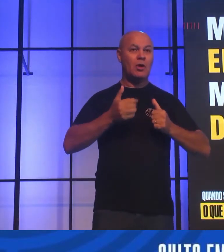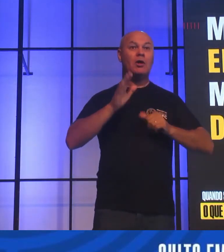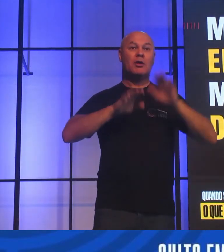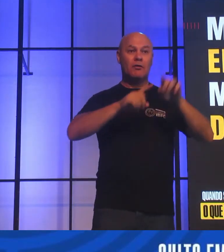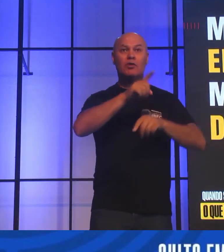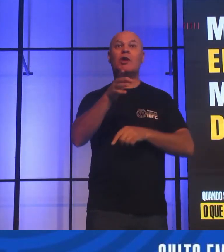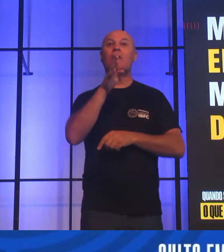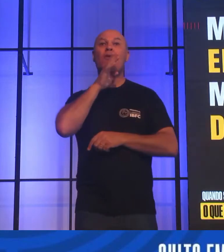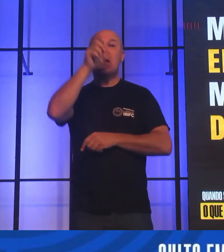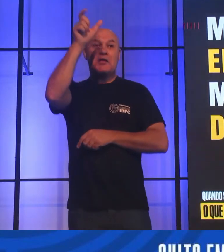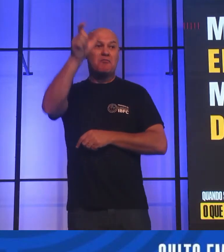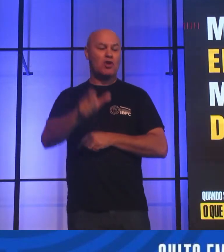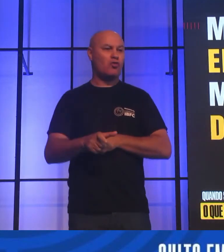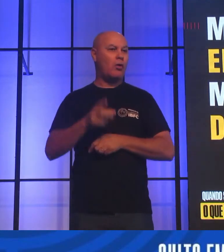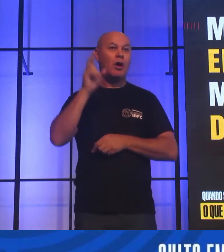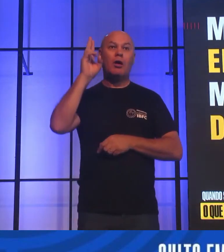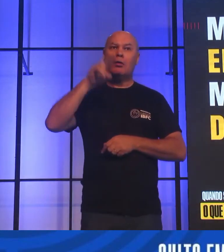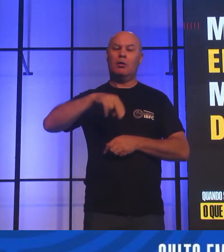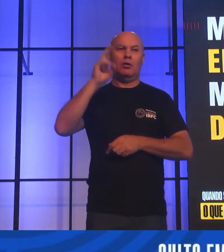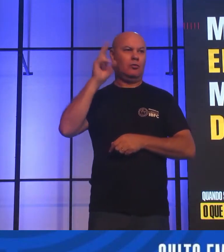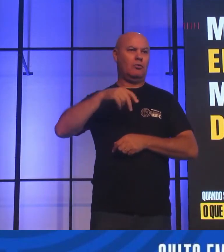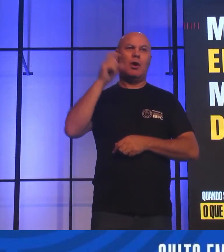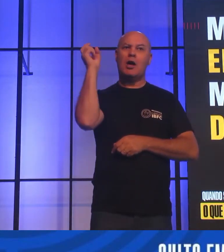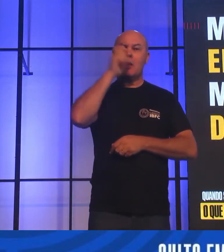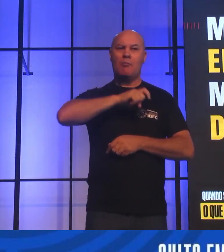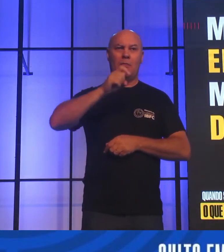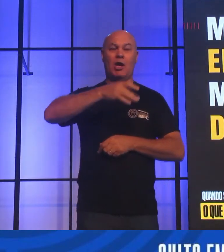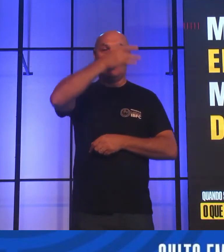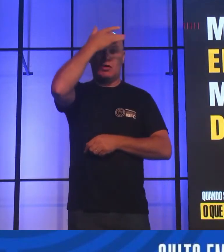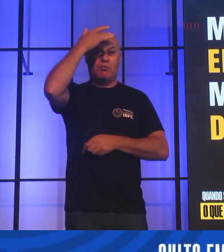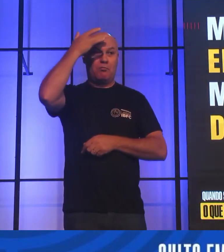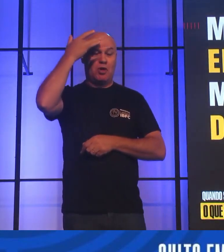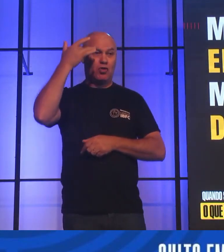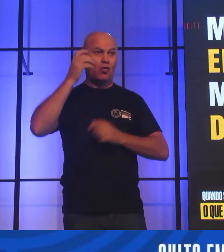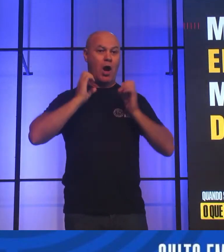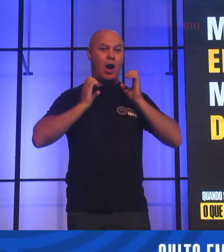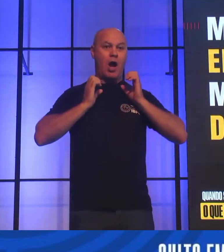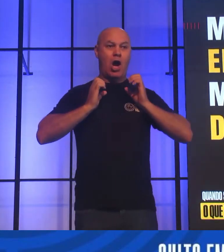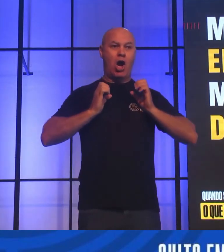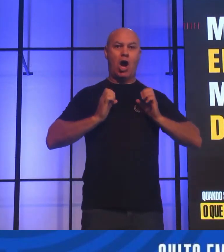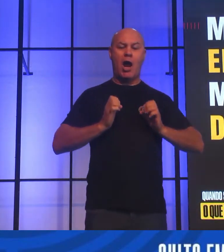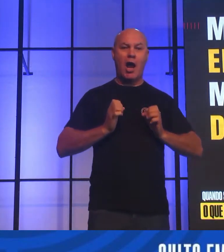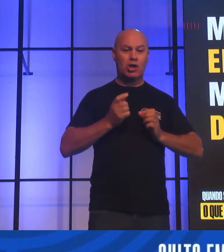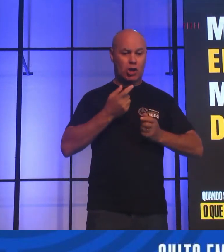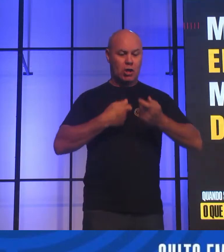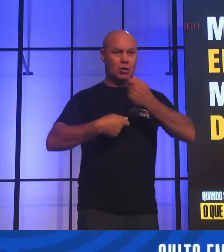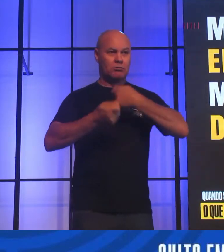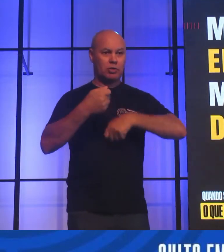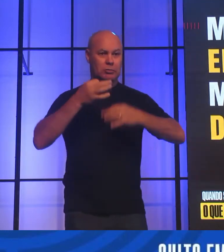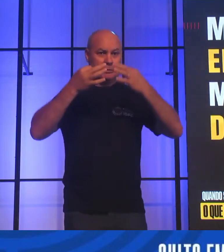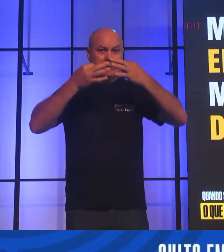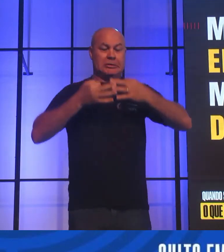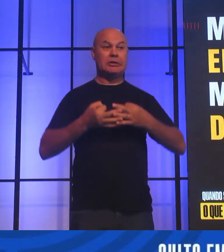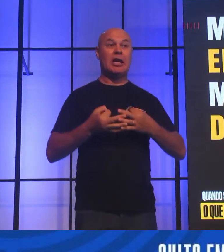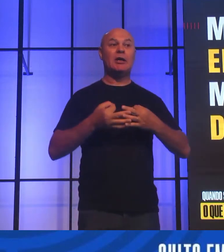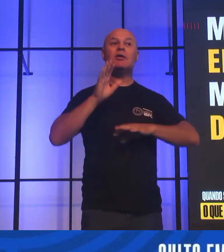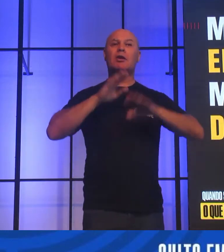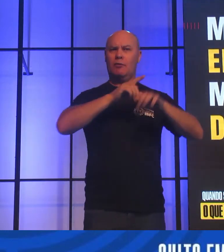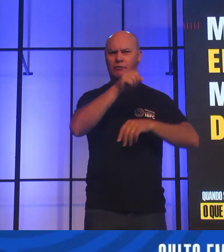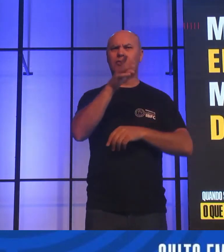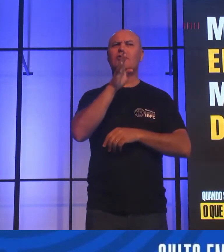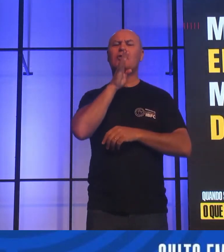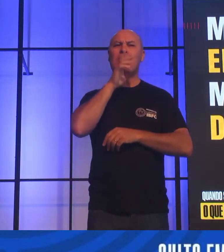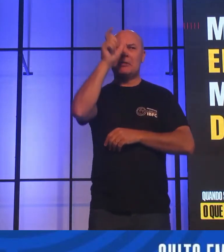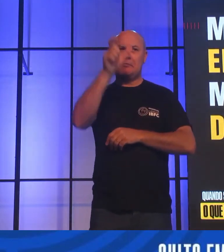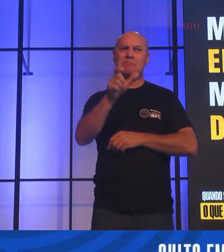não trapaceiam nos seus negócios, pessoas que vivem uma vida correta em vários aspectos,